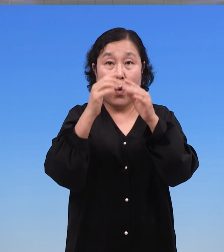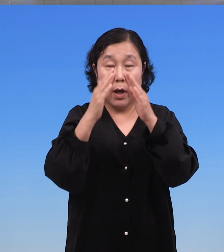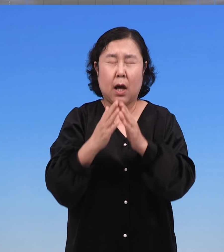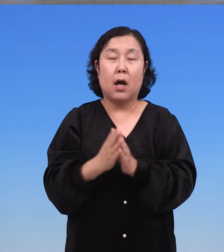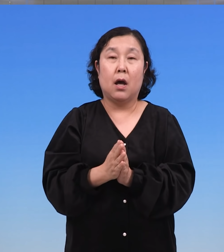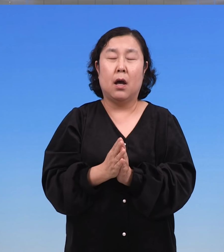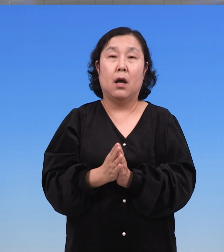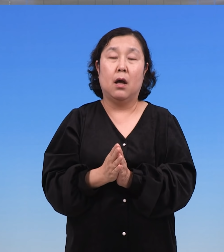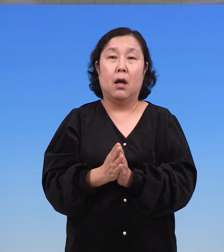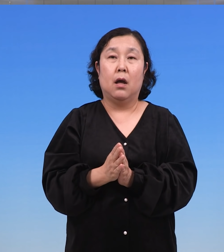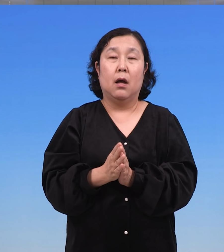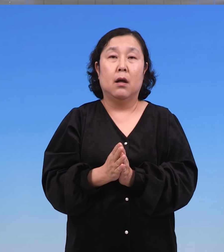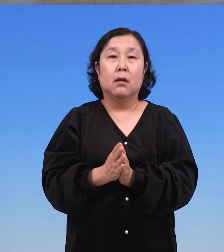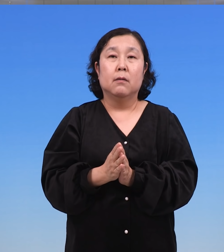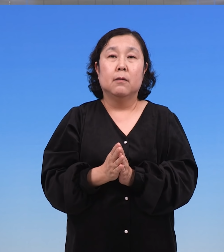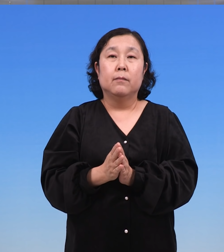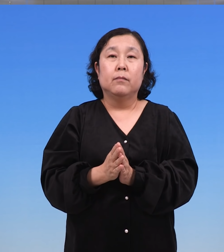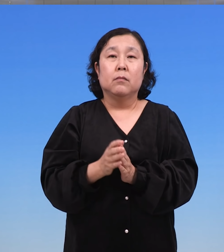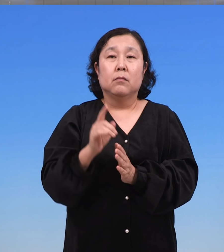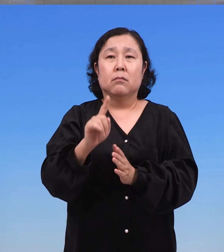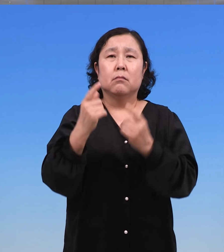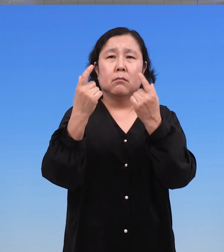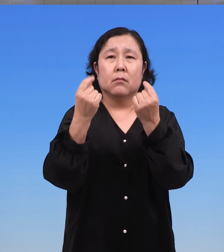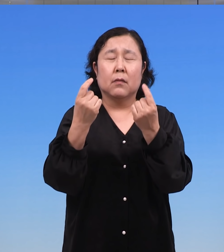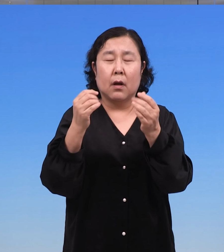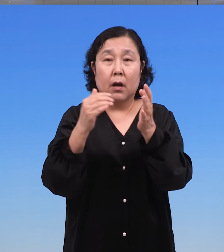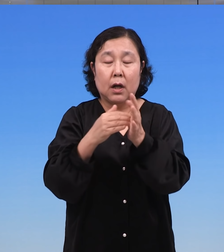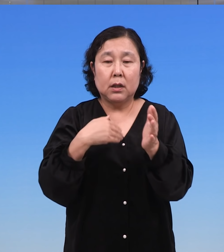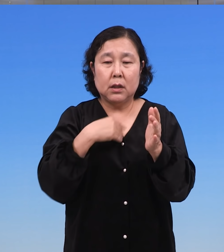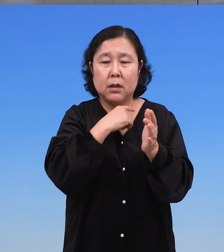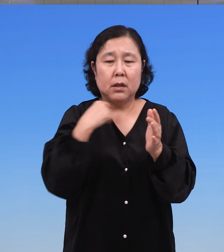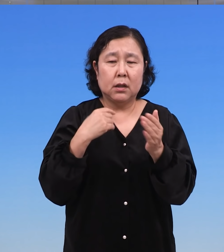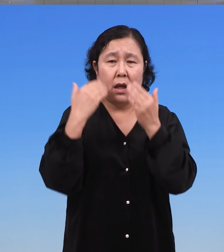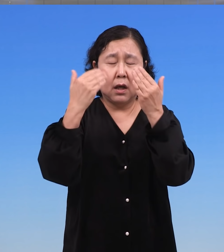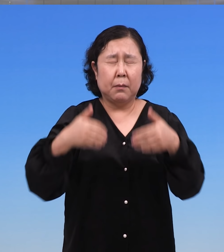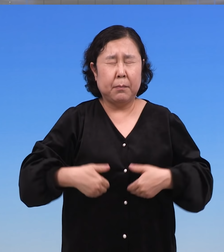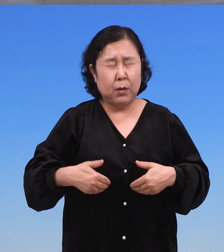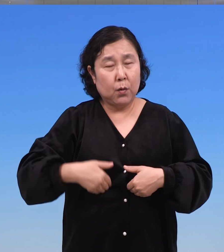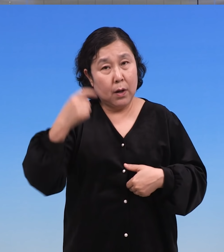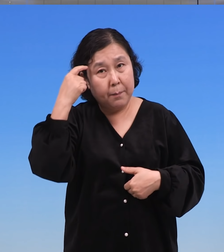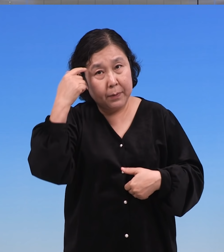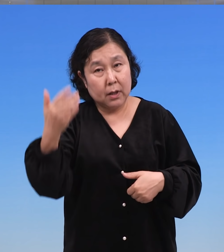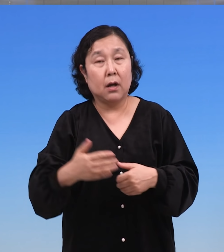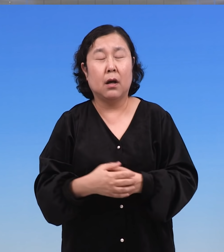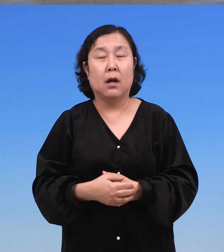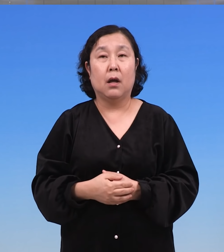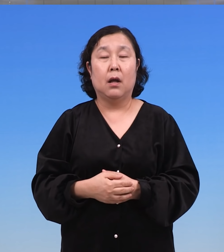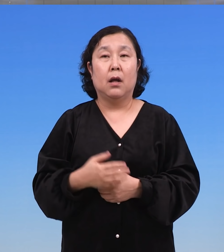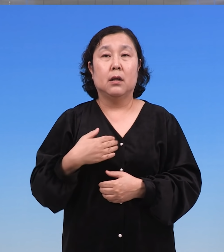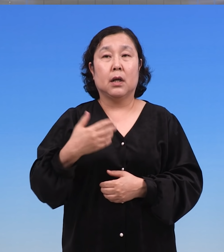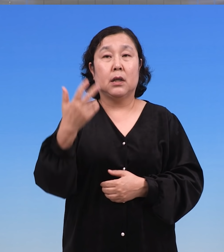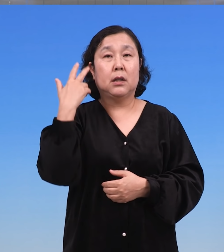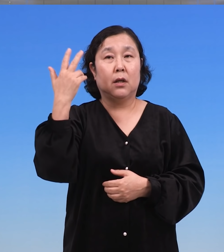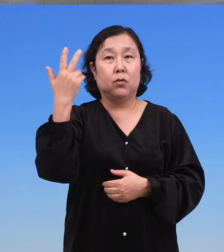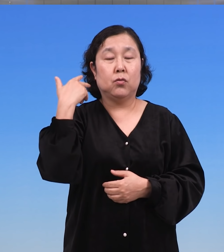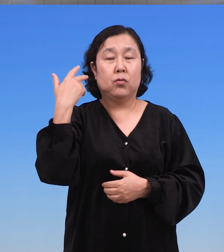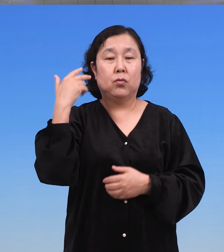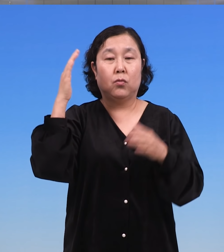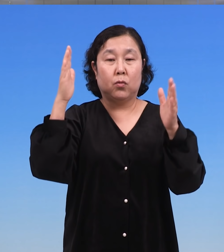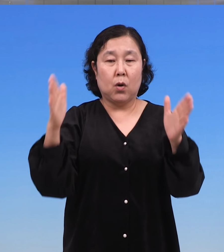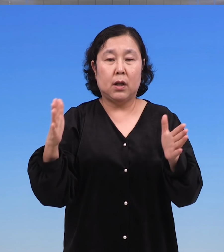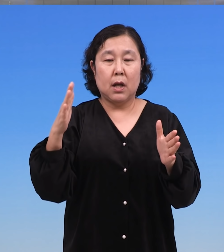교회가 이렇게까지 이런 희생을 감수해야 되느냐고. 여러분, 지난 한 주